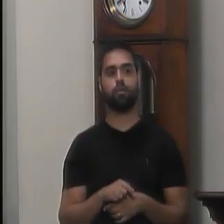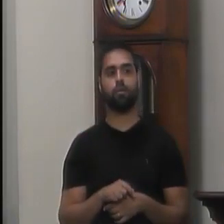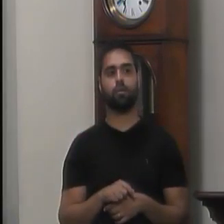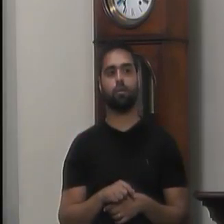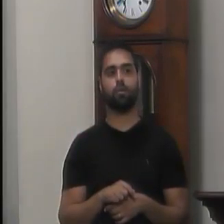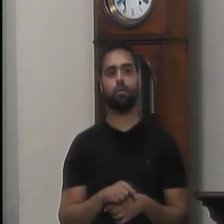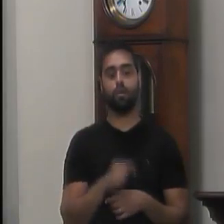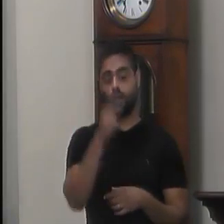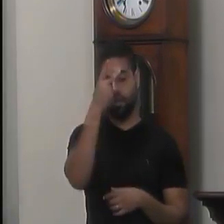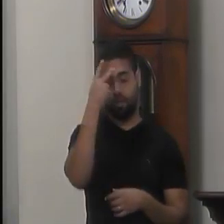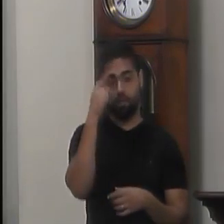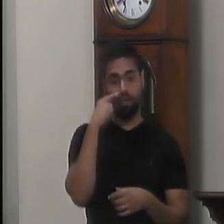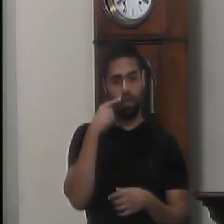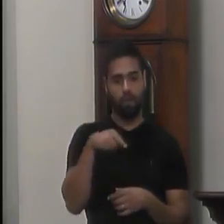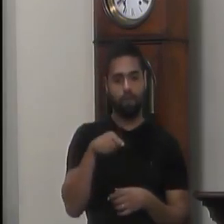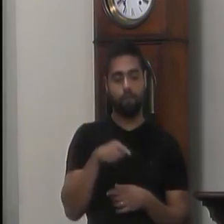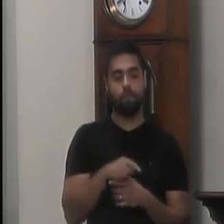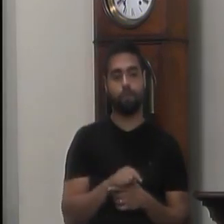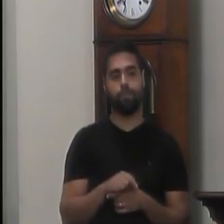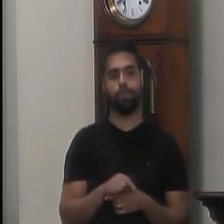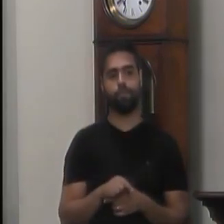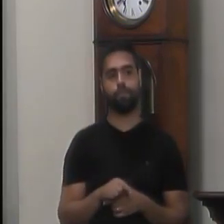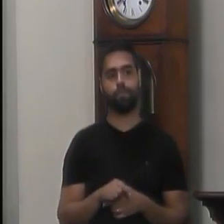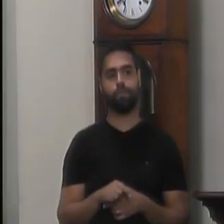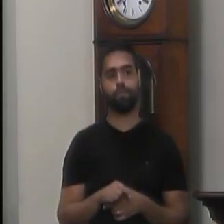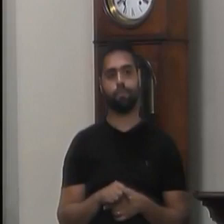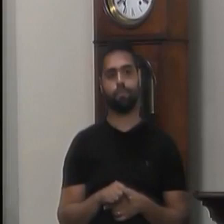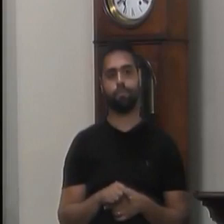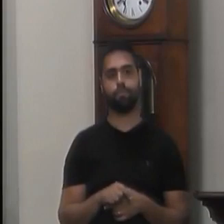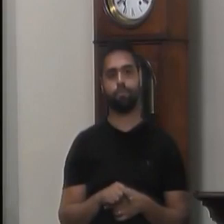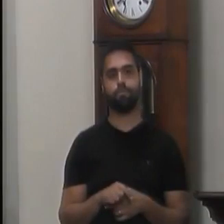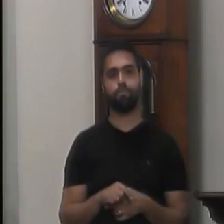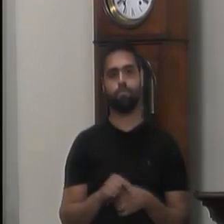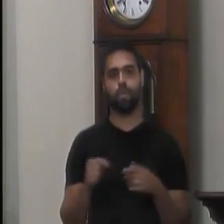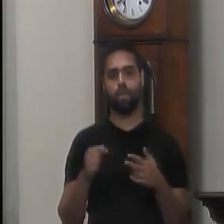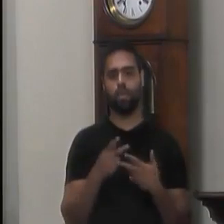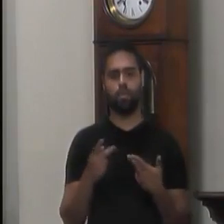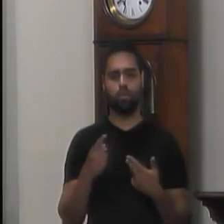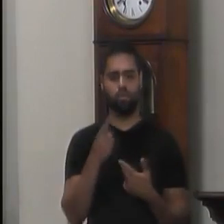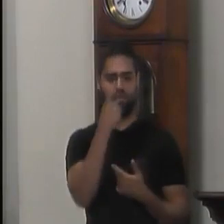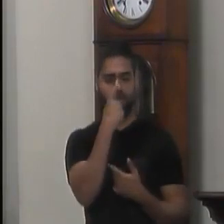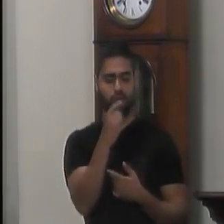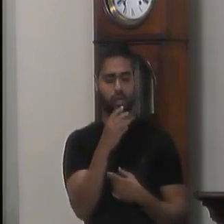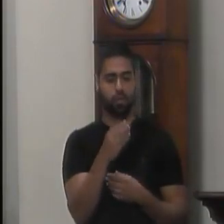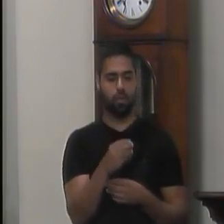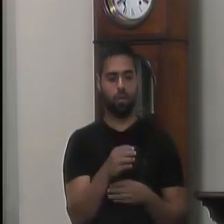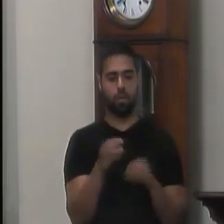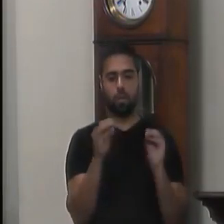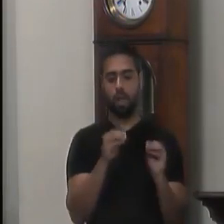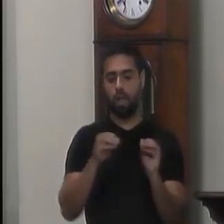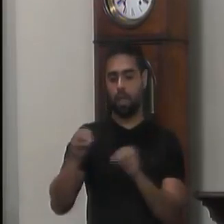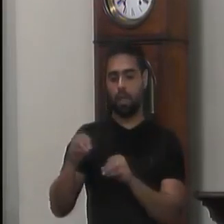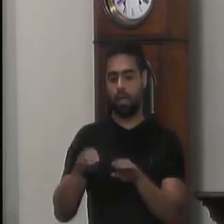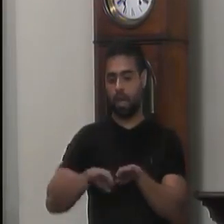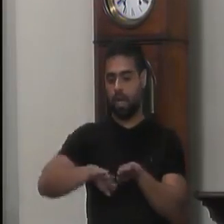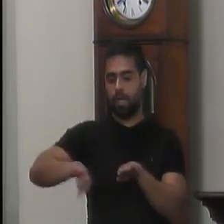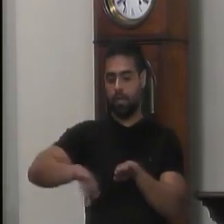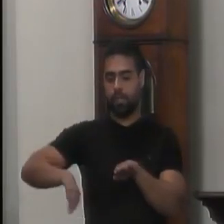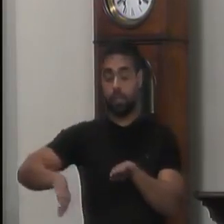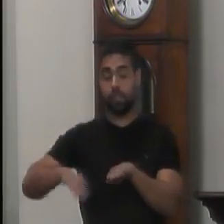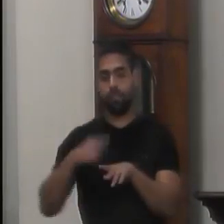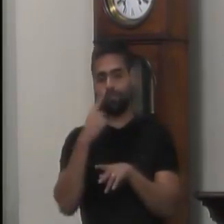pessoas estavam pegando aquelas coisas, entendeu? Que não servem mais para eles, e estavam jogando tudo na beira da